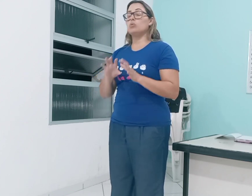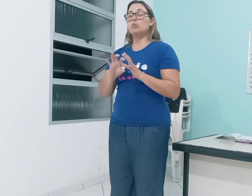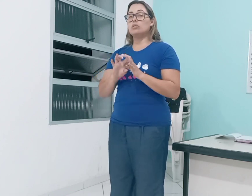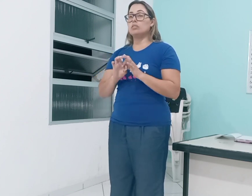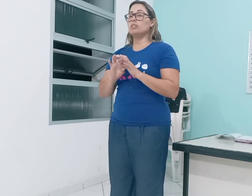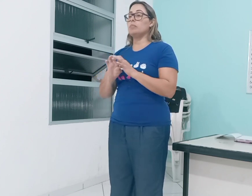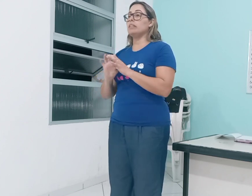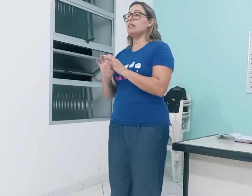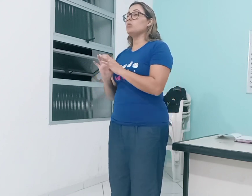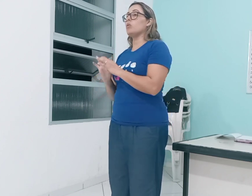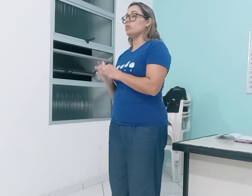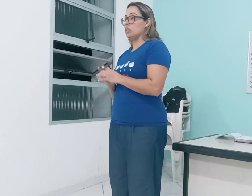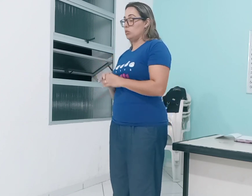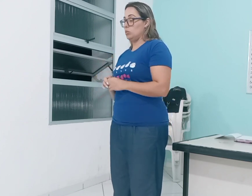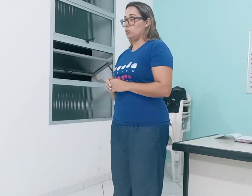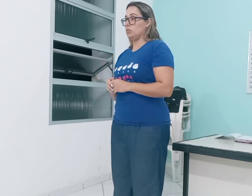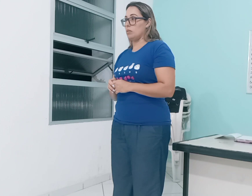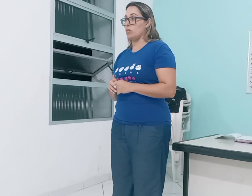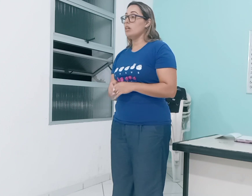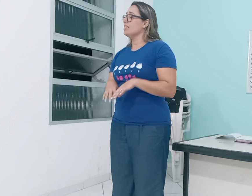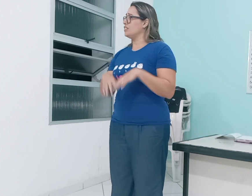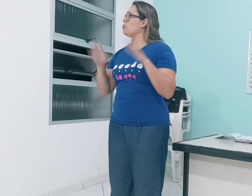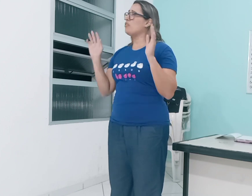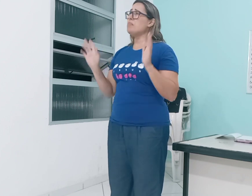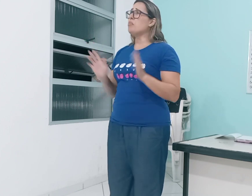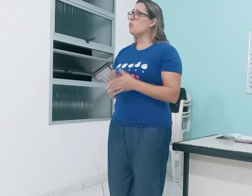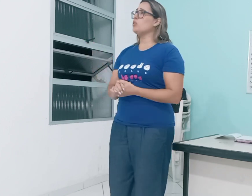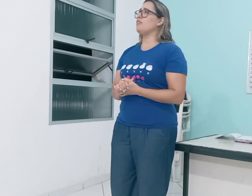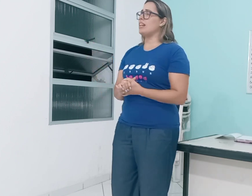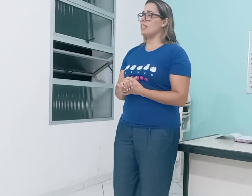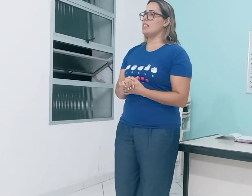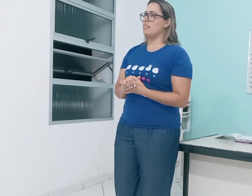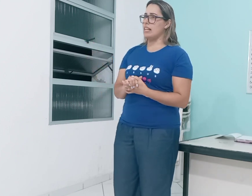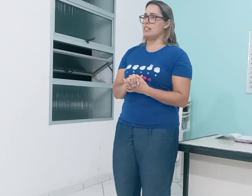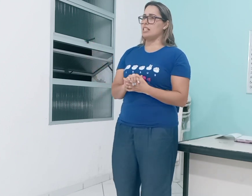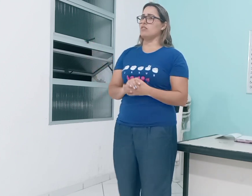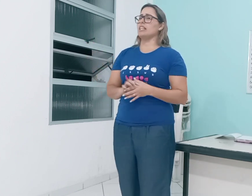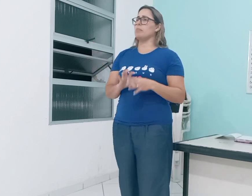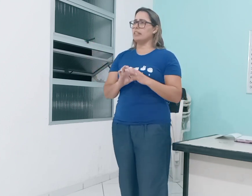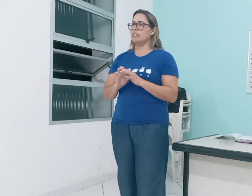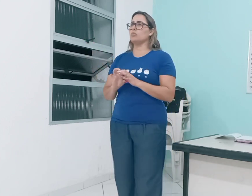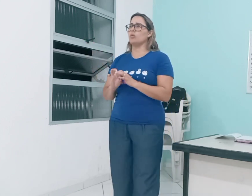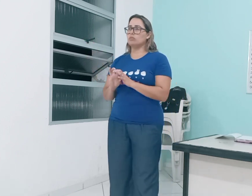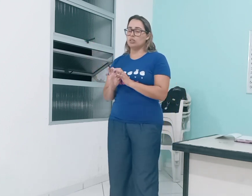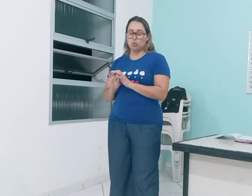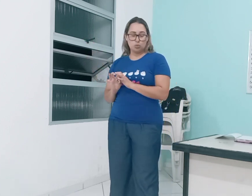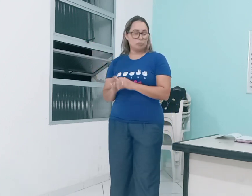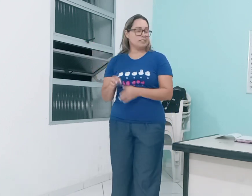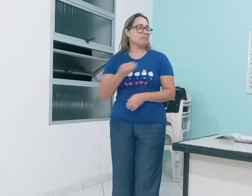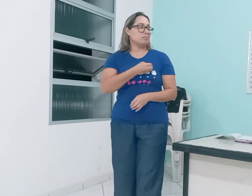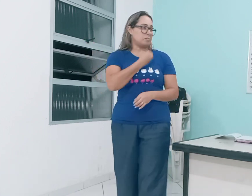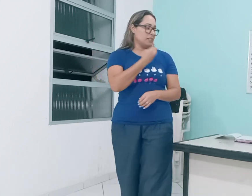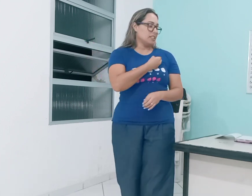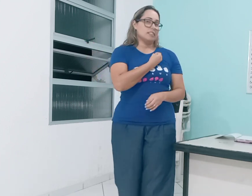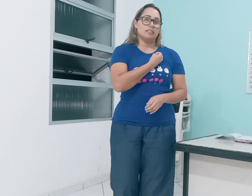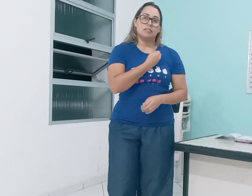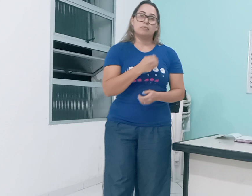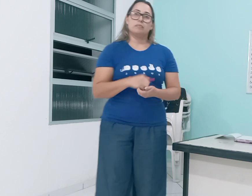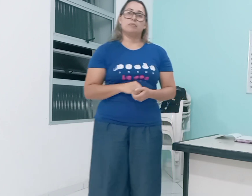tudo depender do contexto. Bom, vocês vão me ouvir muito falando essa frase, tá? Vai depender do contexto. Pati, vida